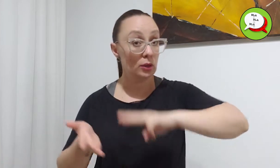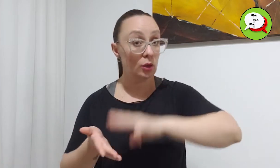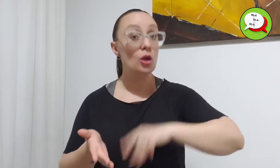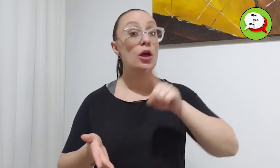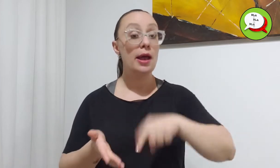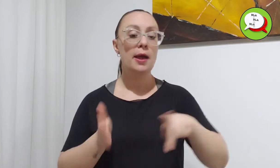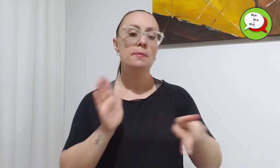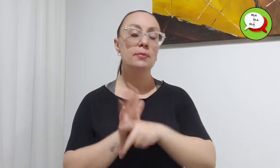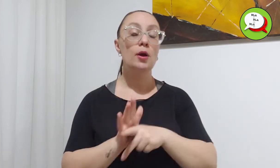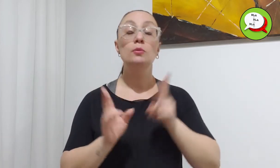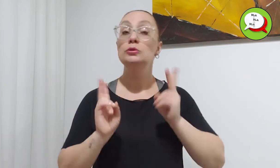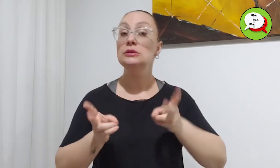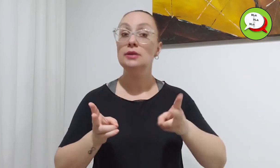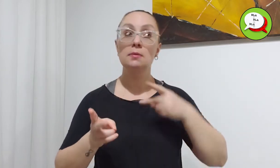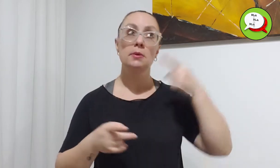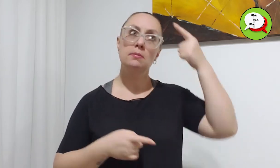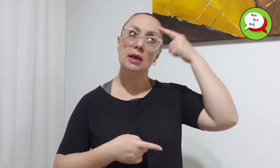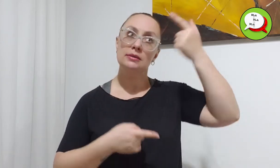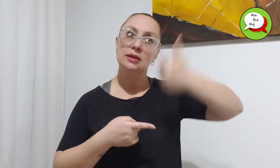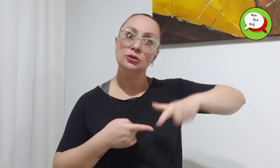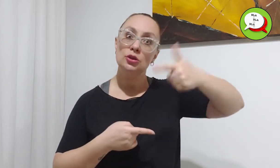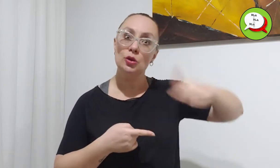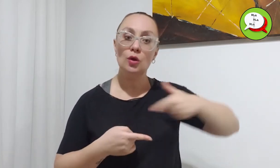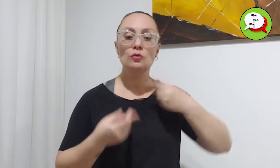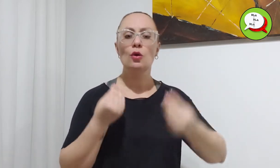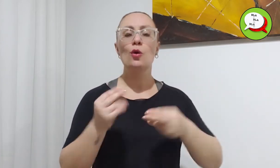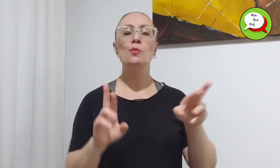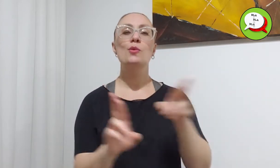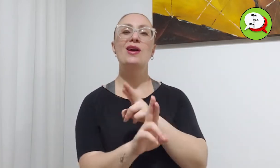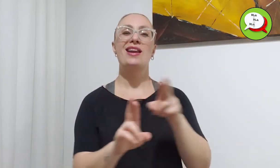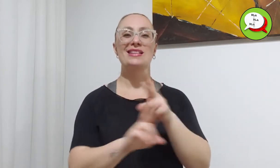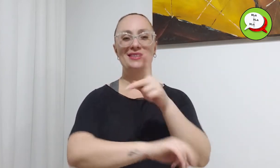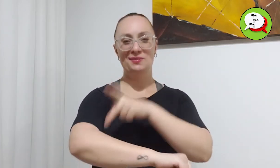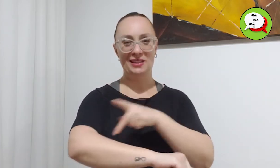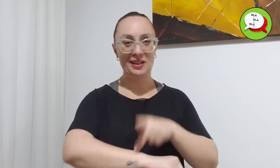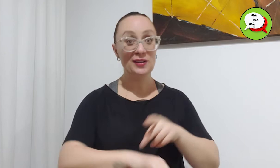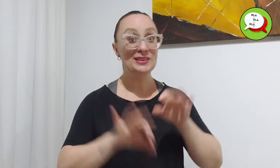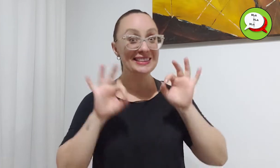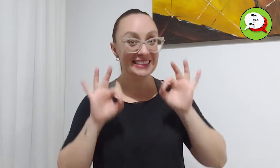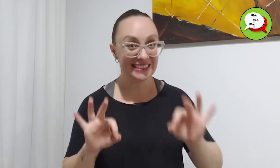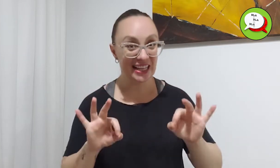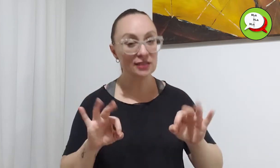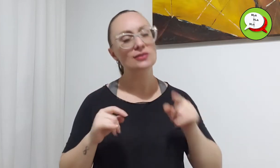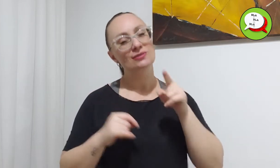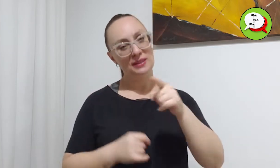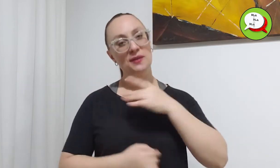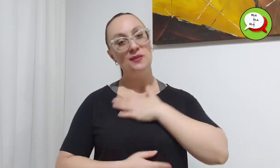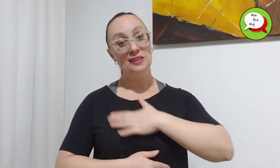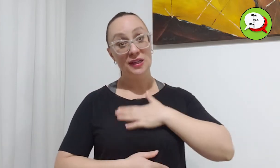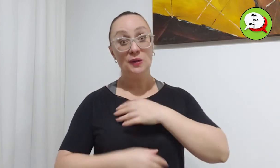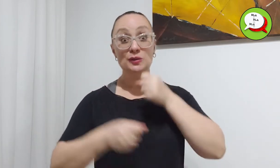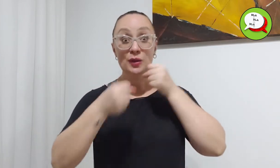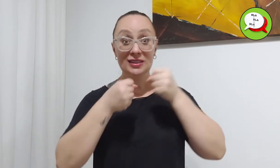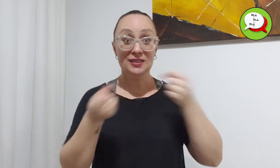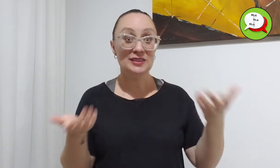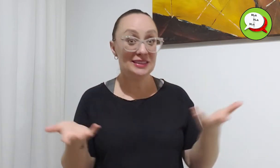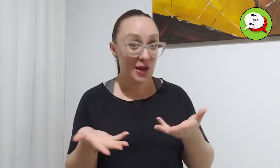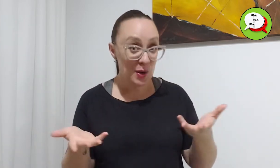metodológico, então, é um contínuo repensar das relações pedagógicas. Certo? Então, você gostou da